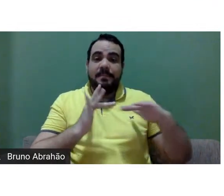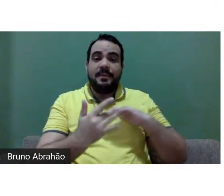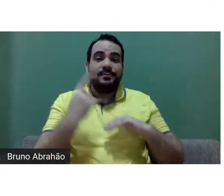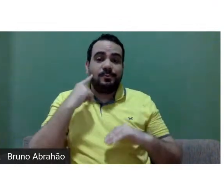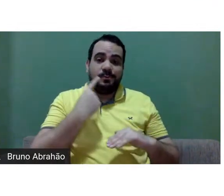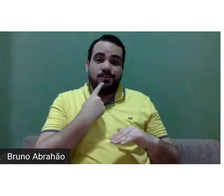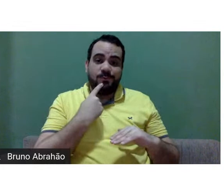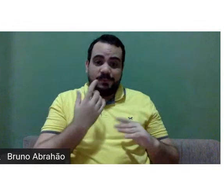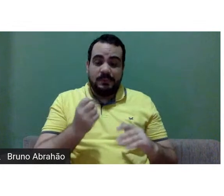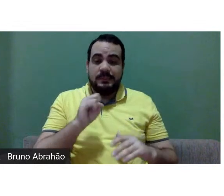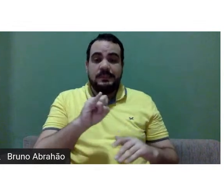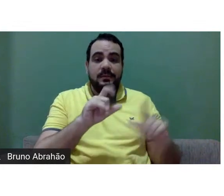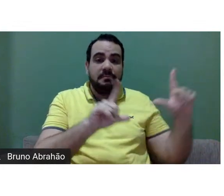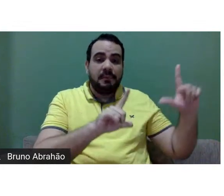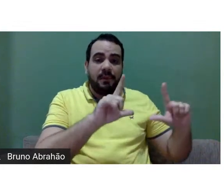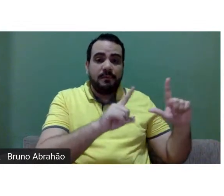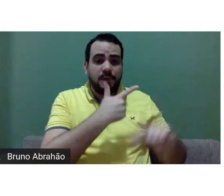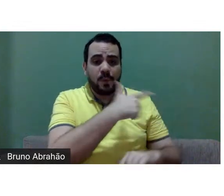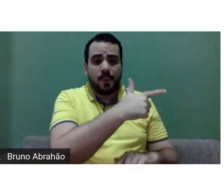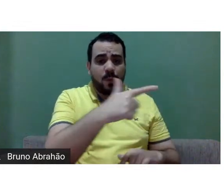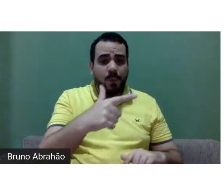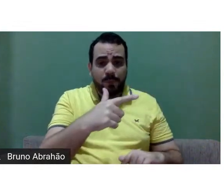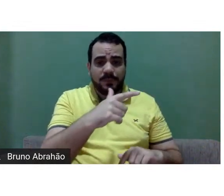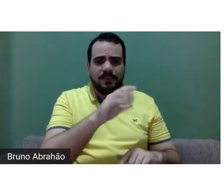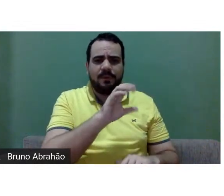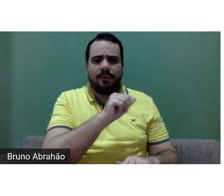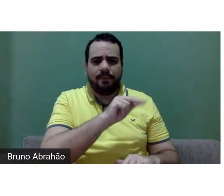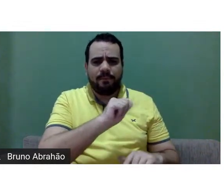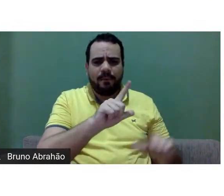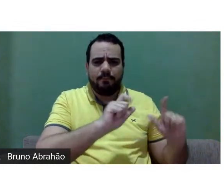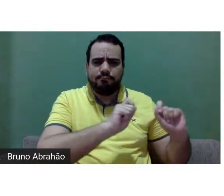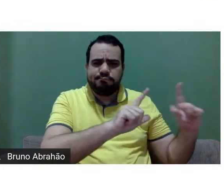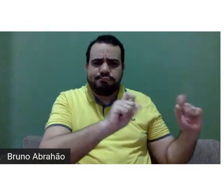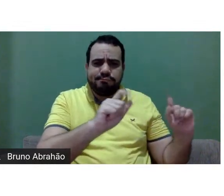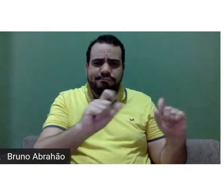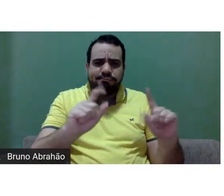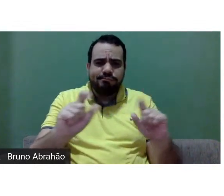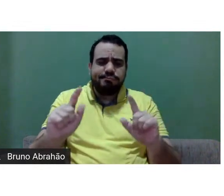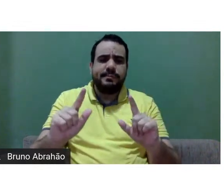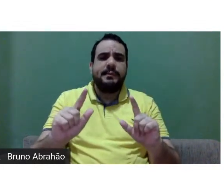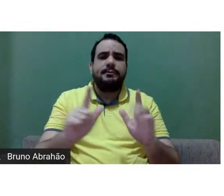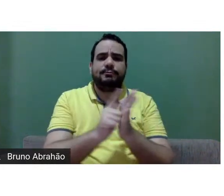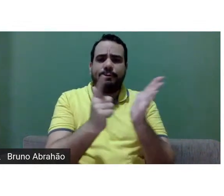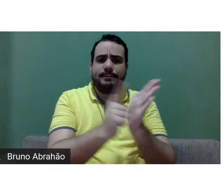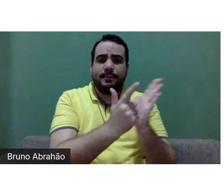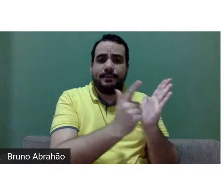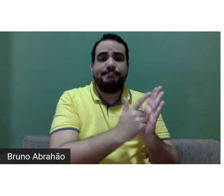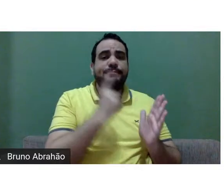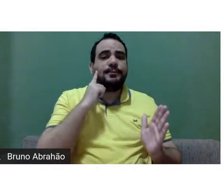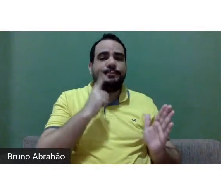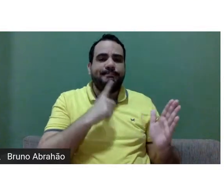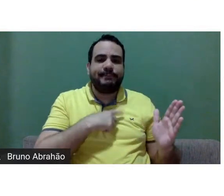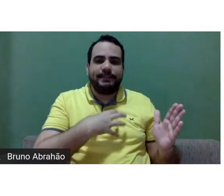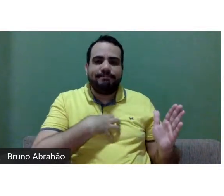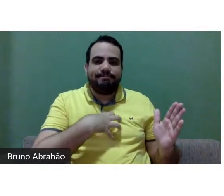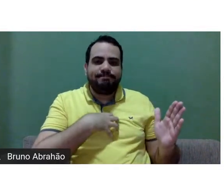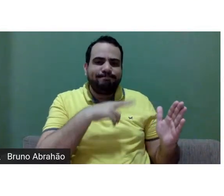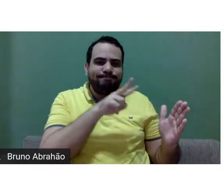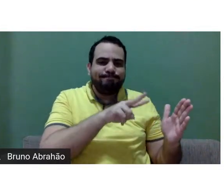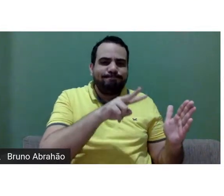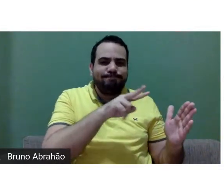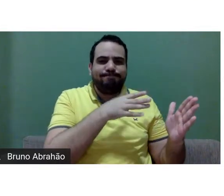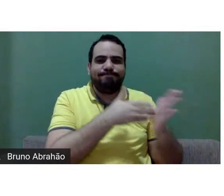também como acontece essa esse processo de informar a comunidade surda dos acontecimentos aqui no Brasil